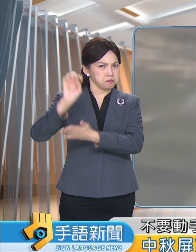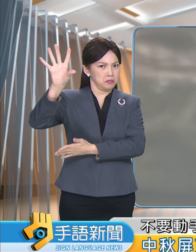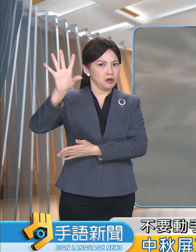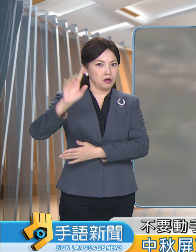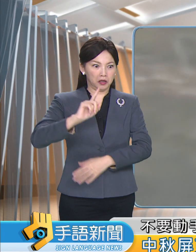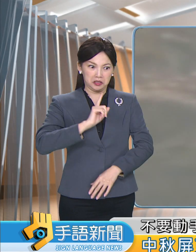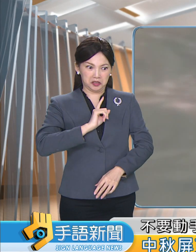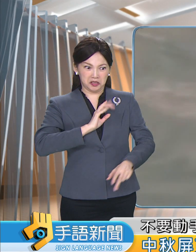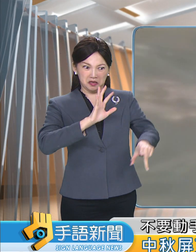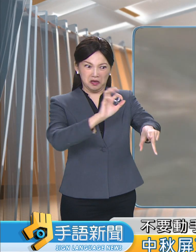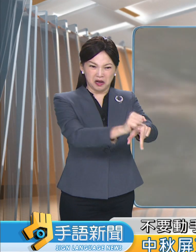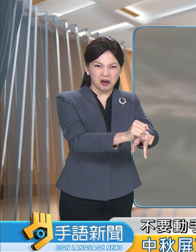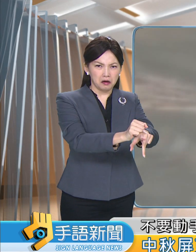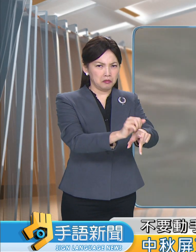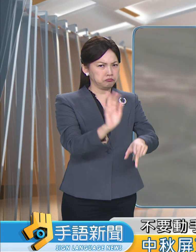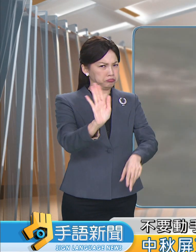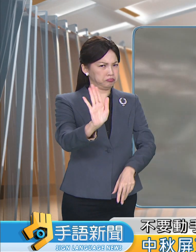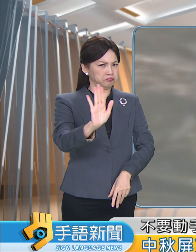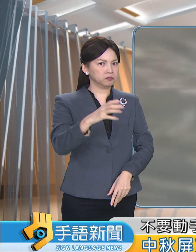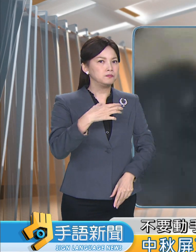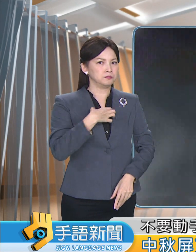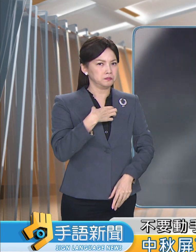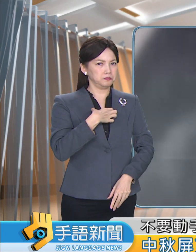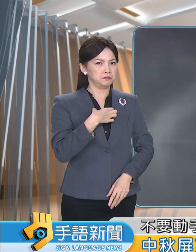抓，避免危险。